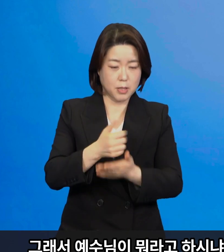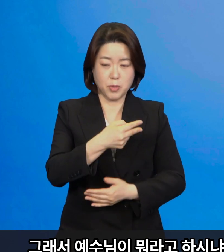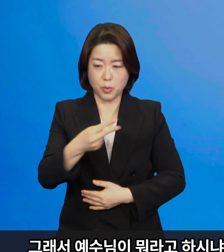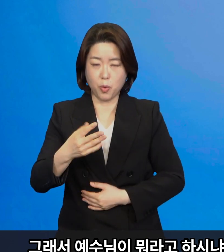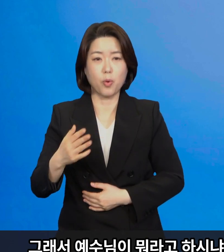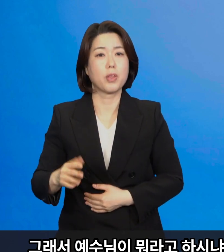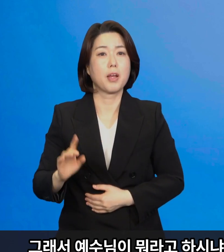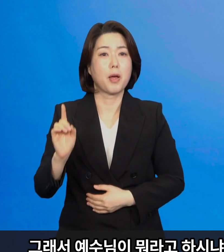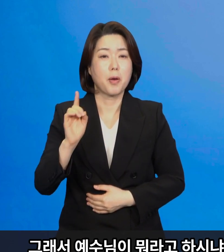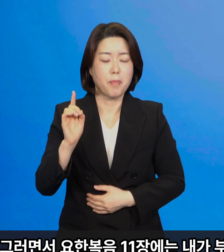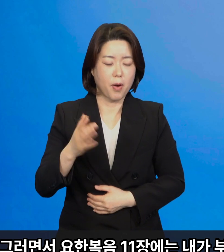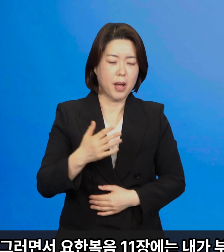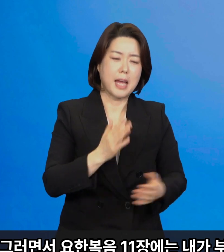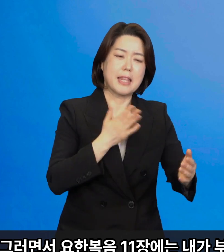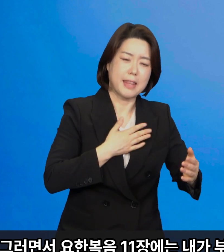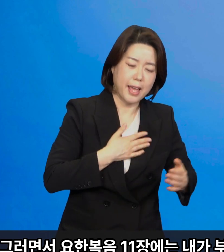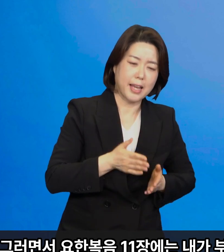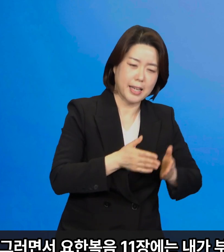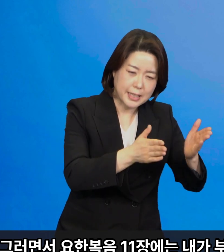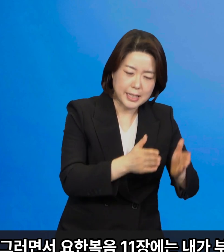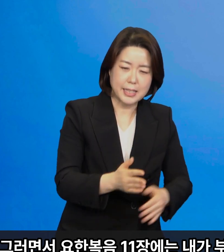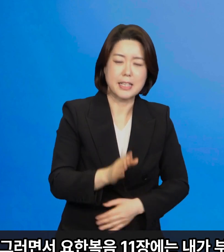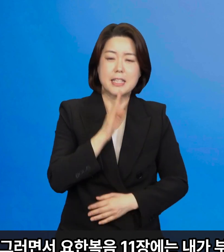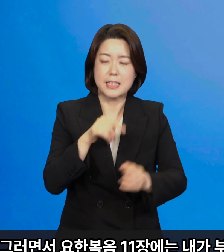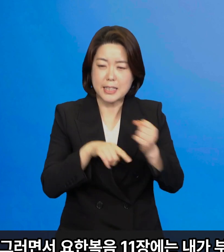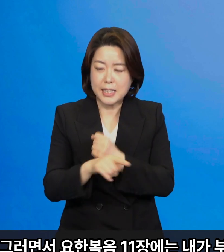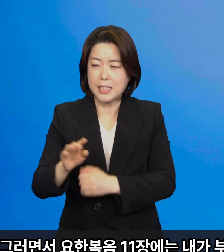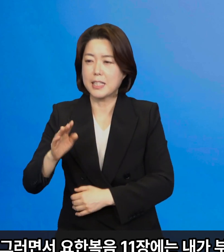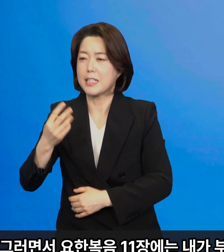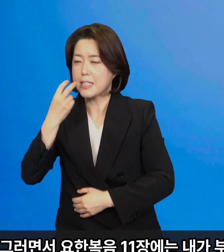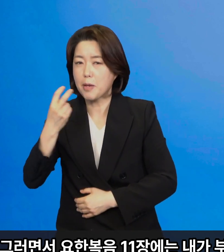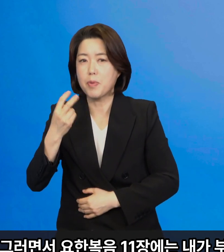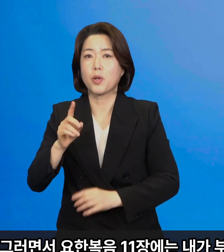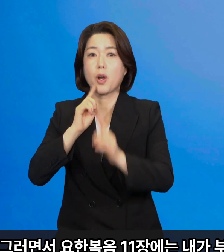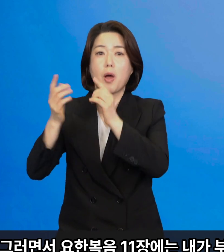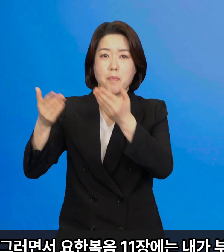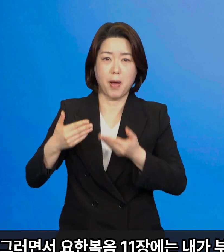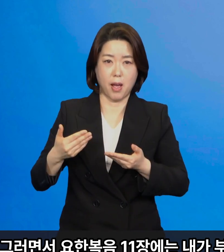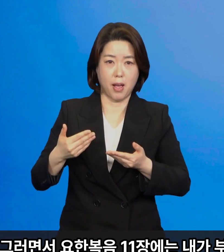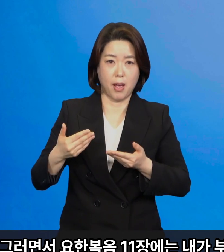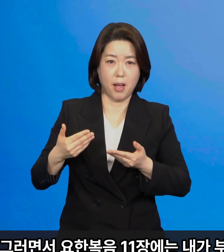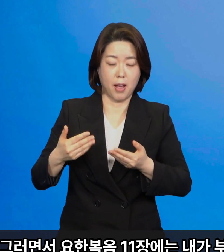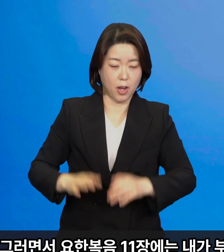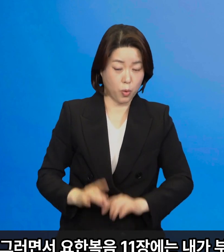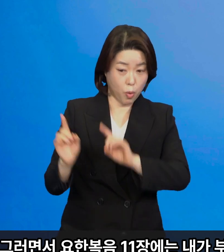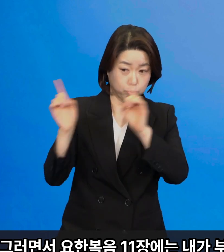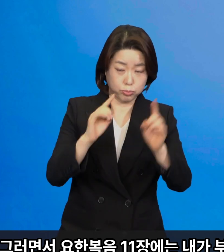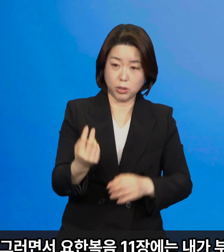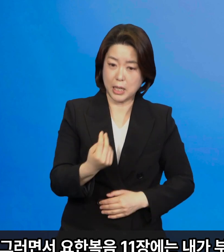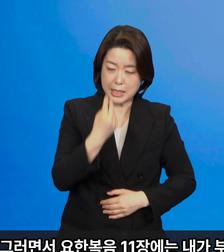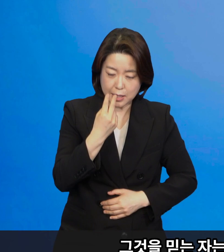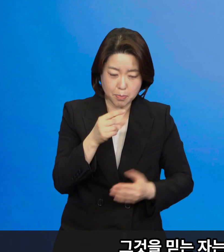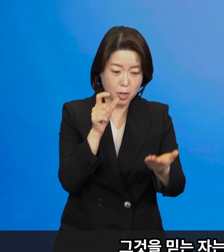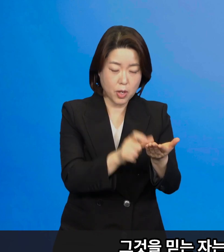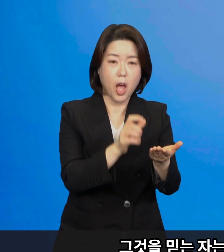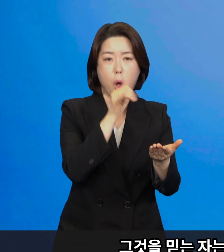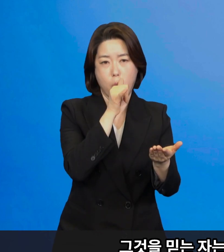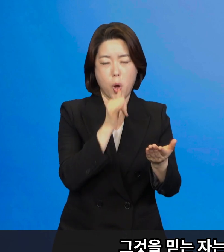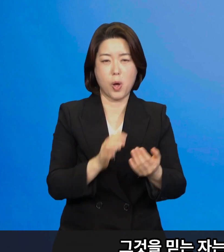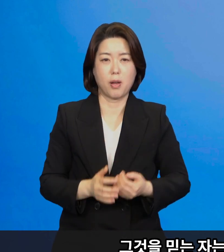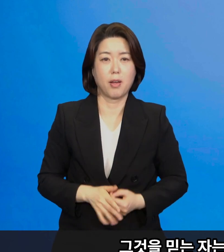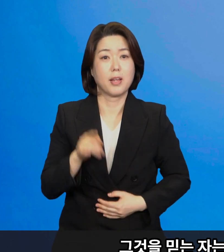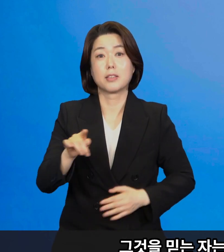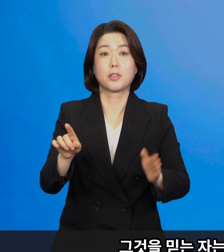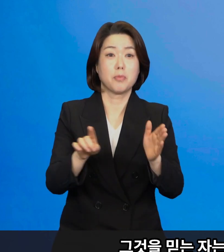길이요 진리요 생명이니, 그러면서 요한복음 11장에는 내가 부활이요 생명이라고 말씀을 하는 거예요. 그것을